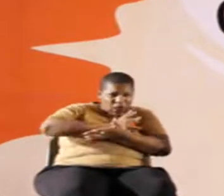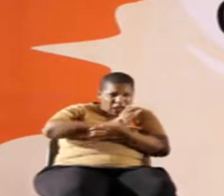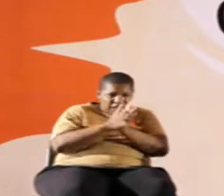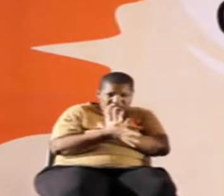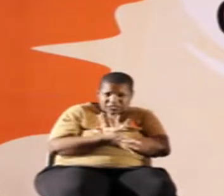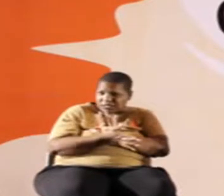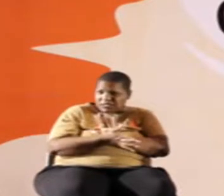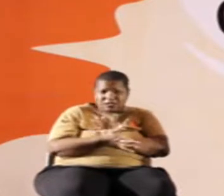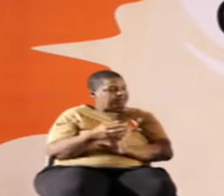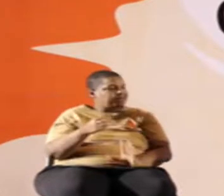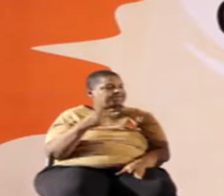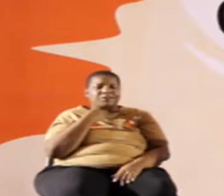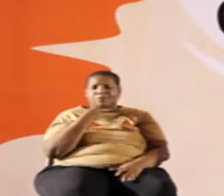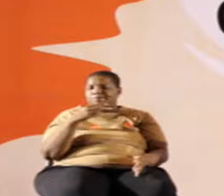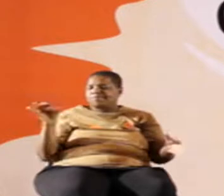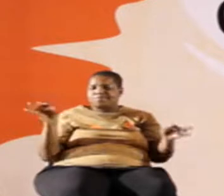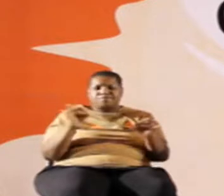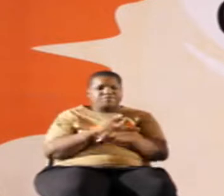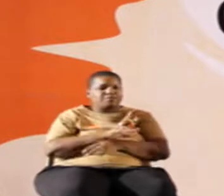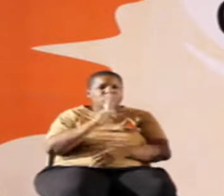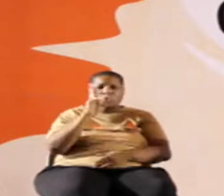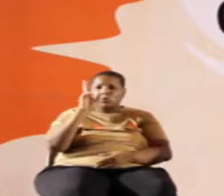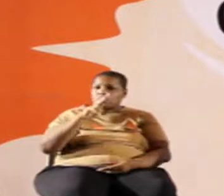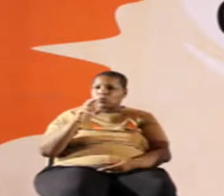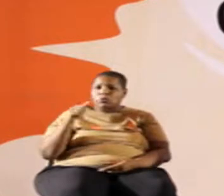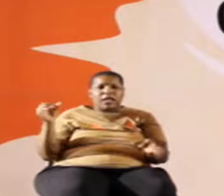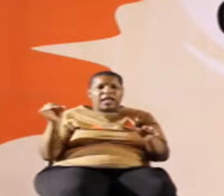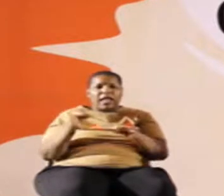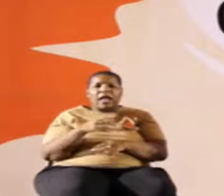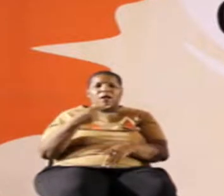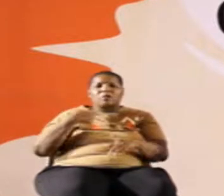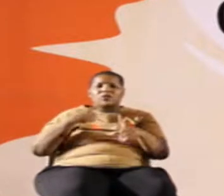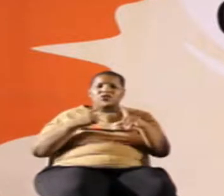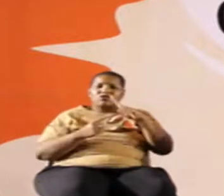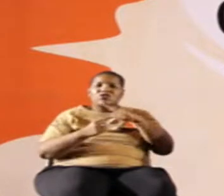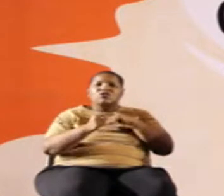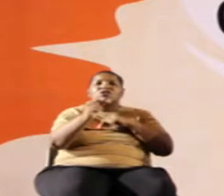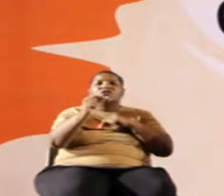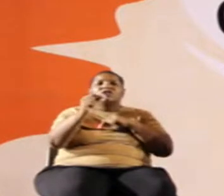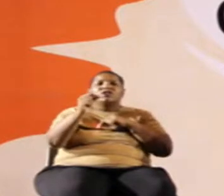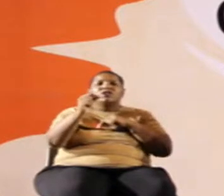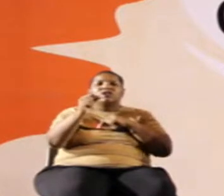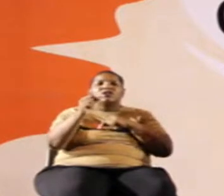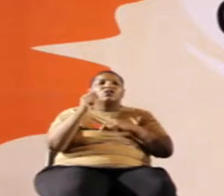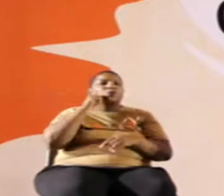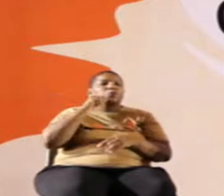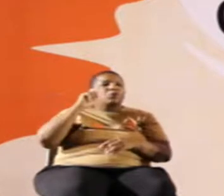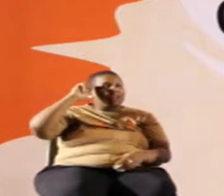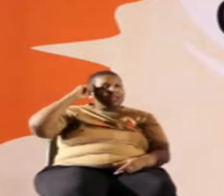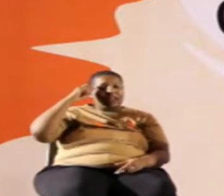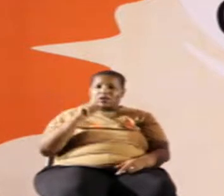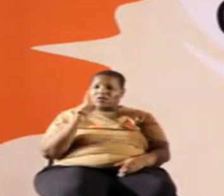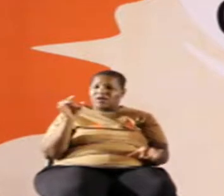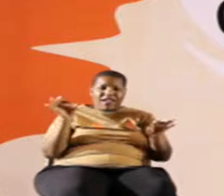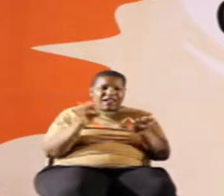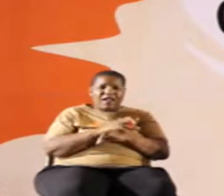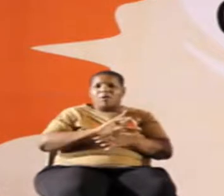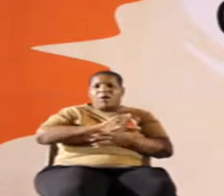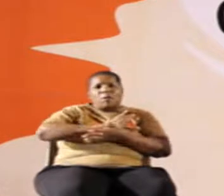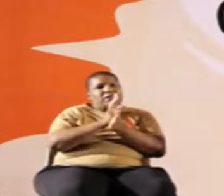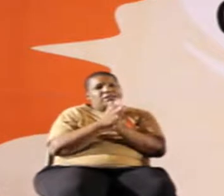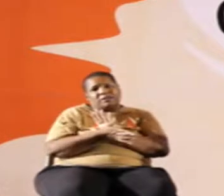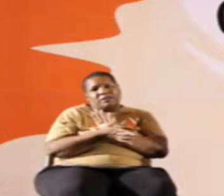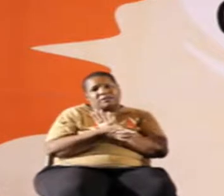Mas o racismo não acabou. E não vai acabar depois que a gente sair de assistir o filme Mulher Rei. Não vai acabar assim. Não